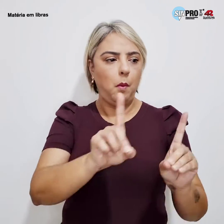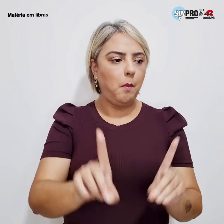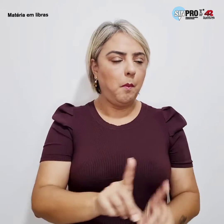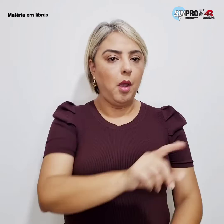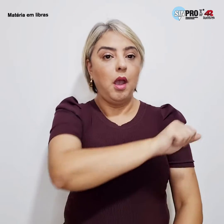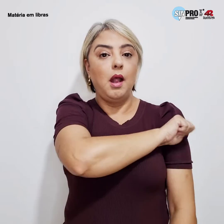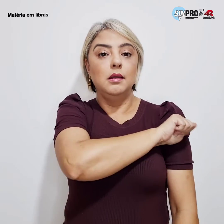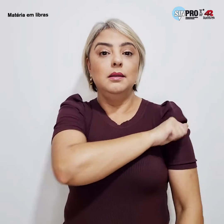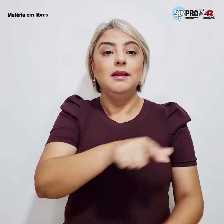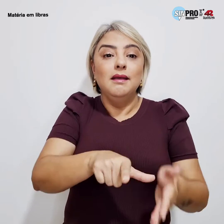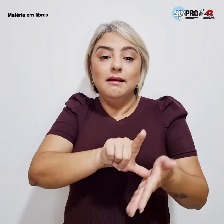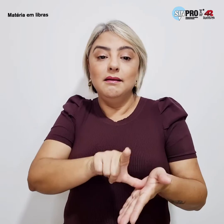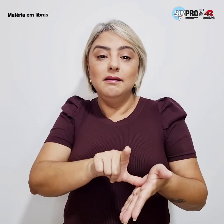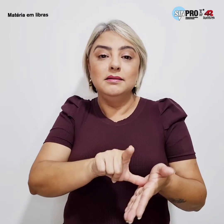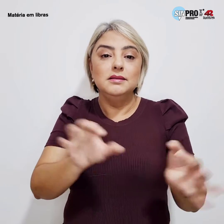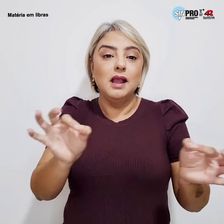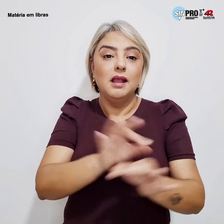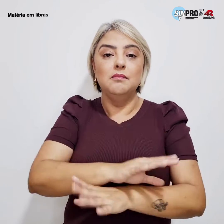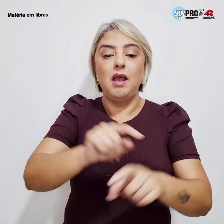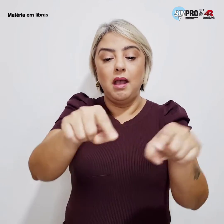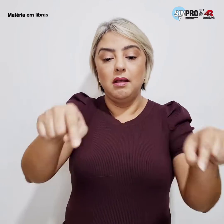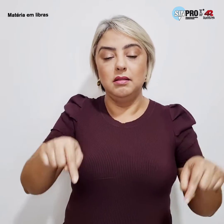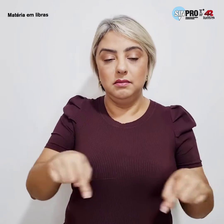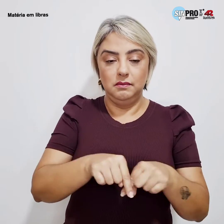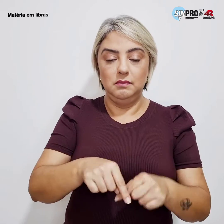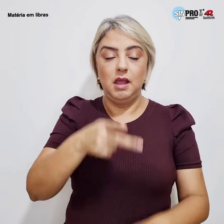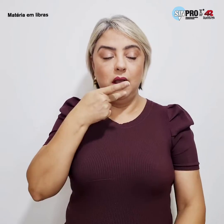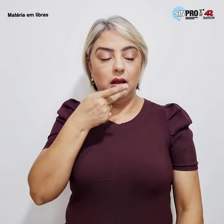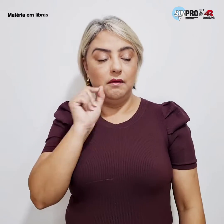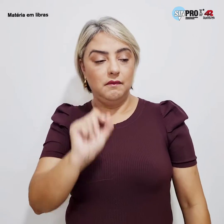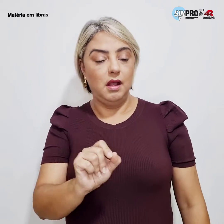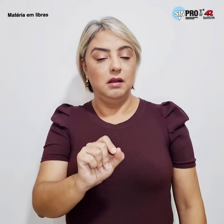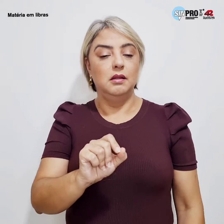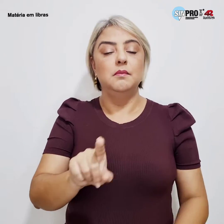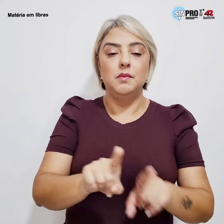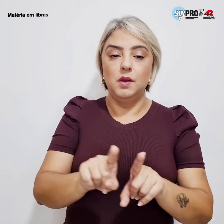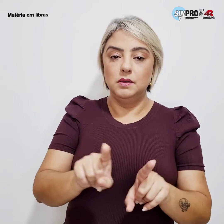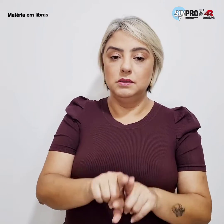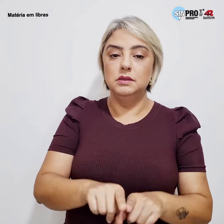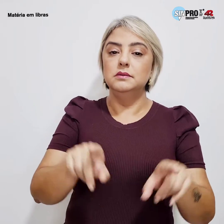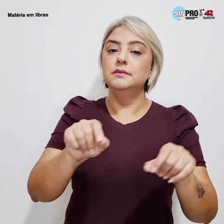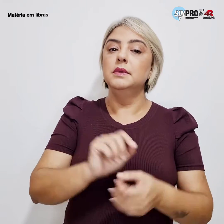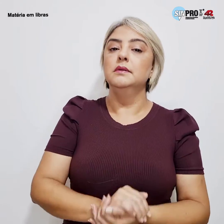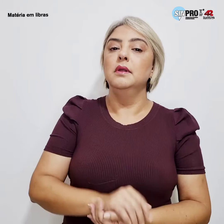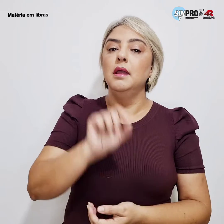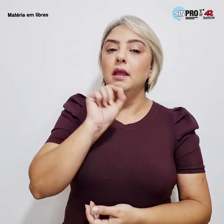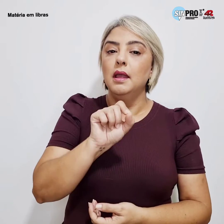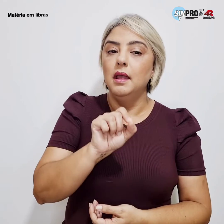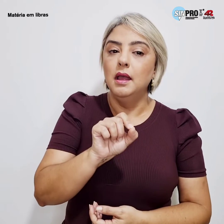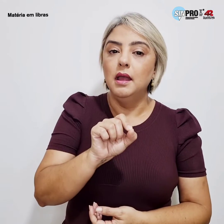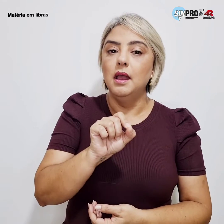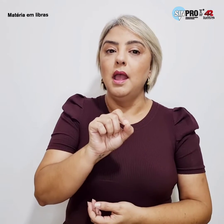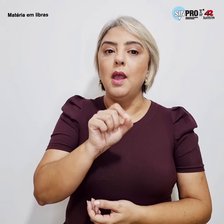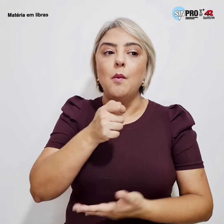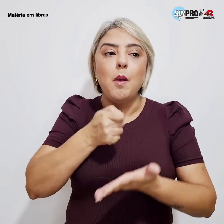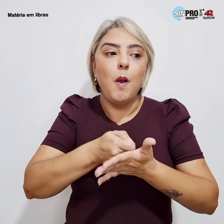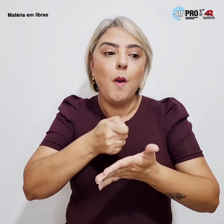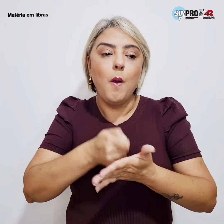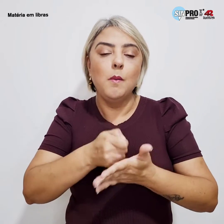de fechar turmas. Ela diz, apontando também que essa é uma obrigação da escola,